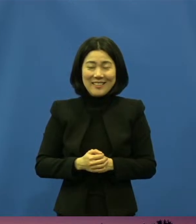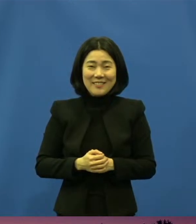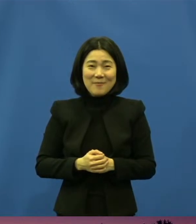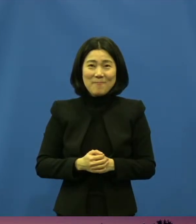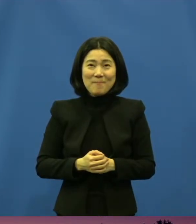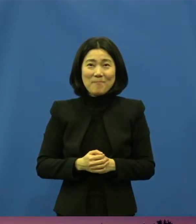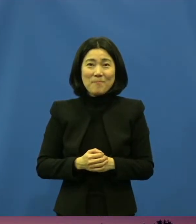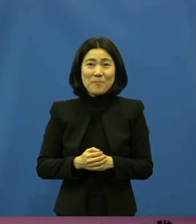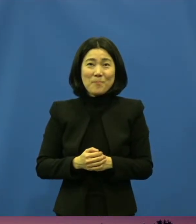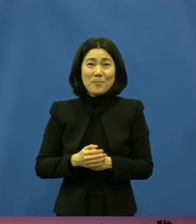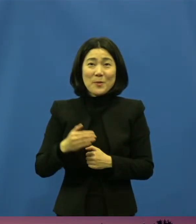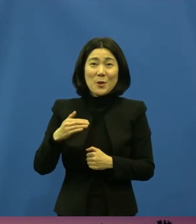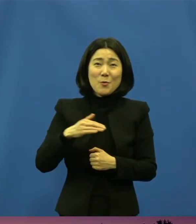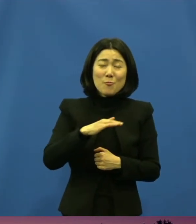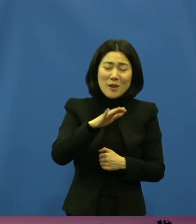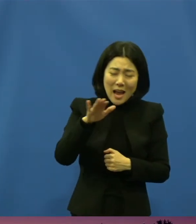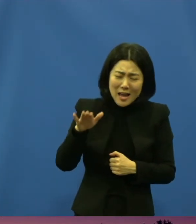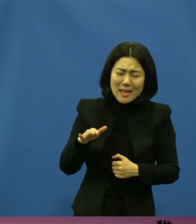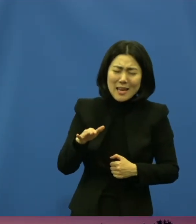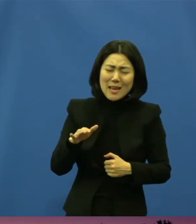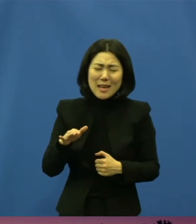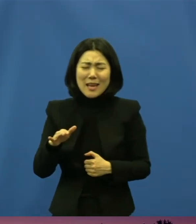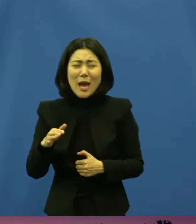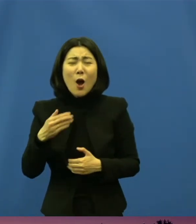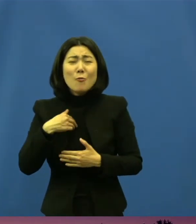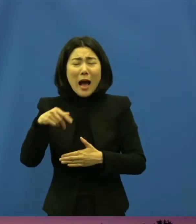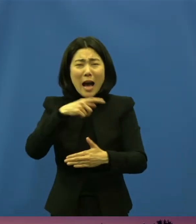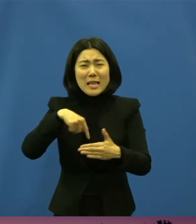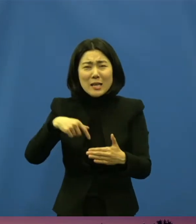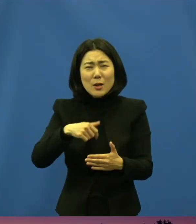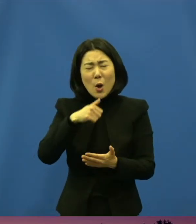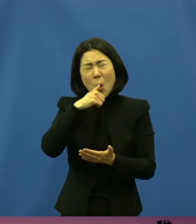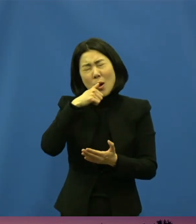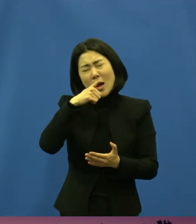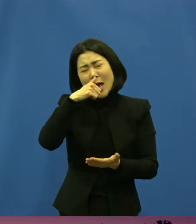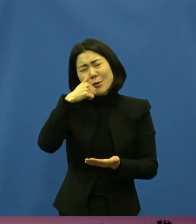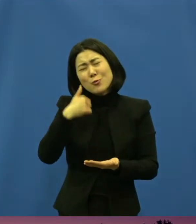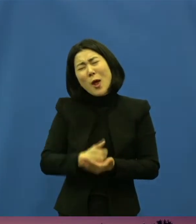여러분, 우리 안에는요, 지속적으로 죄악된 욕망이 일어나요.